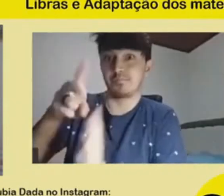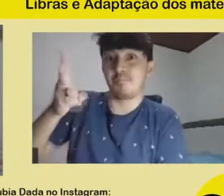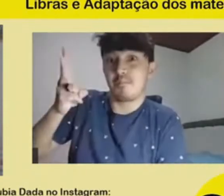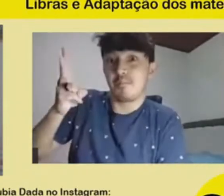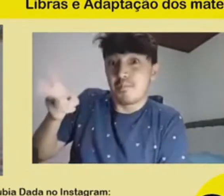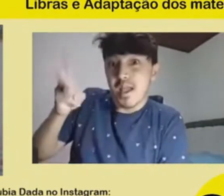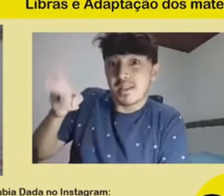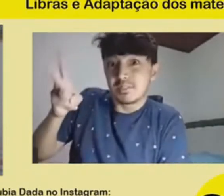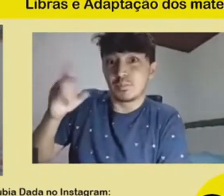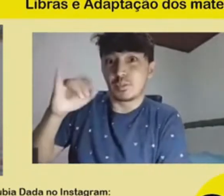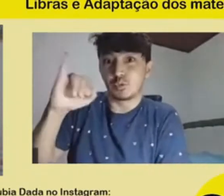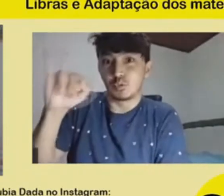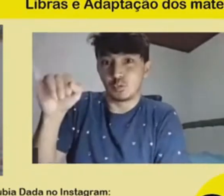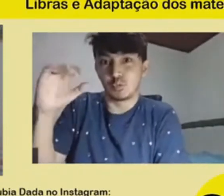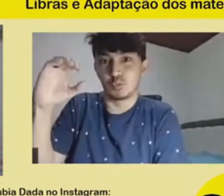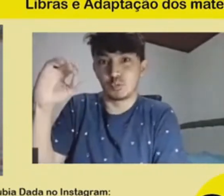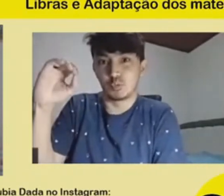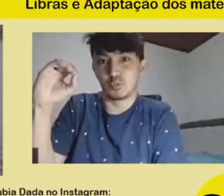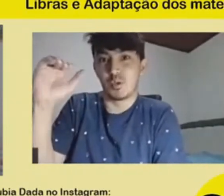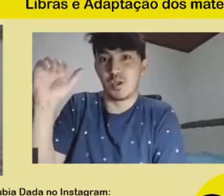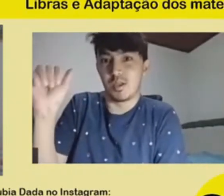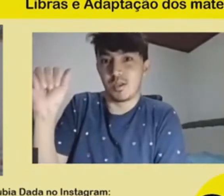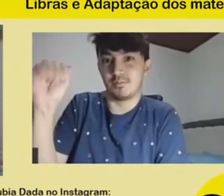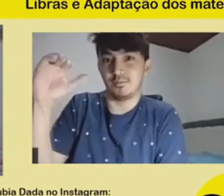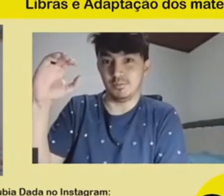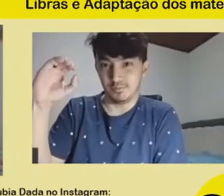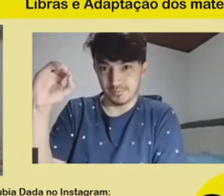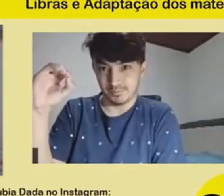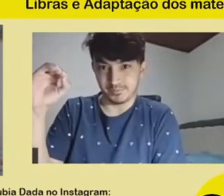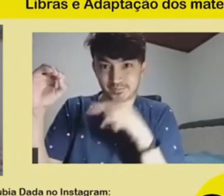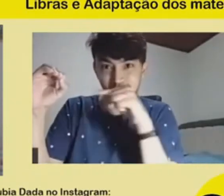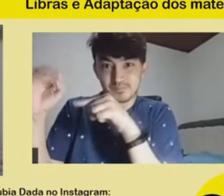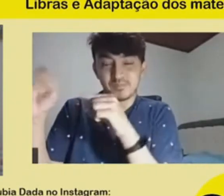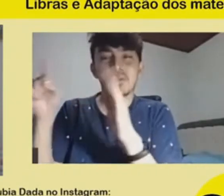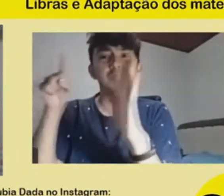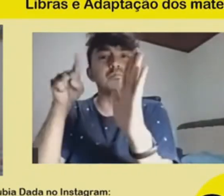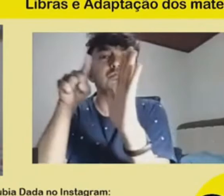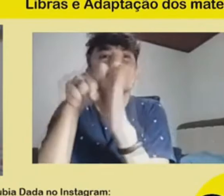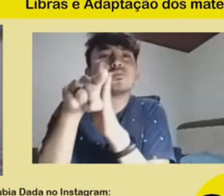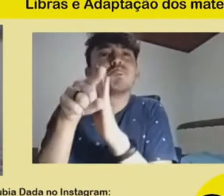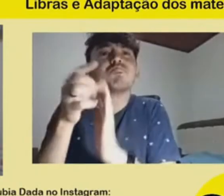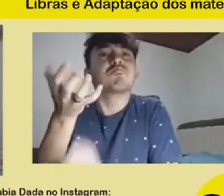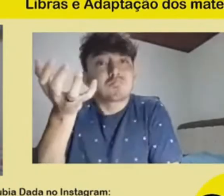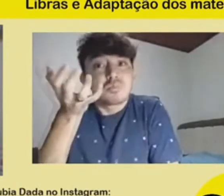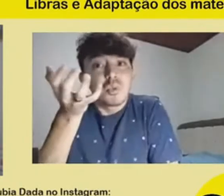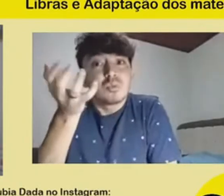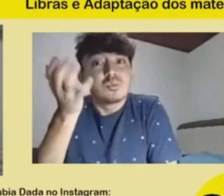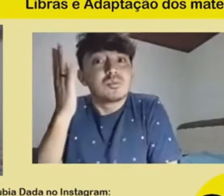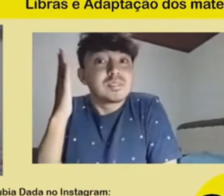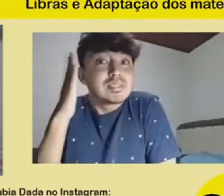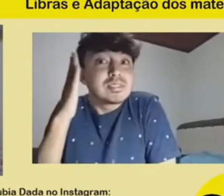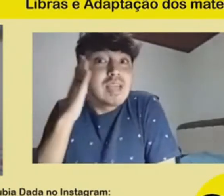colorido. É do mesmo João que fez a pergunta anterior.